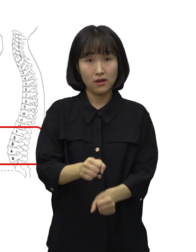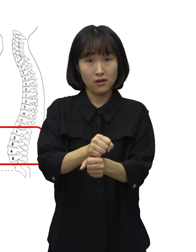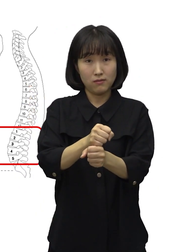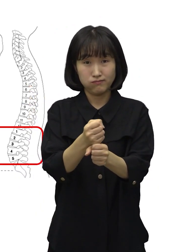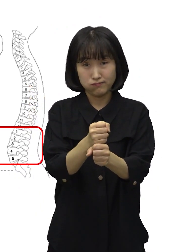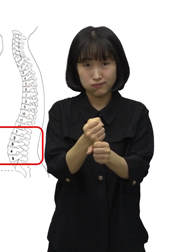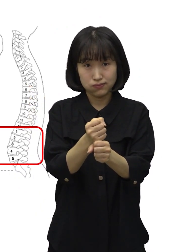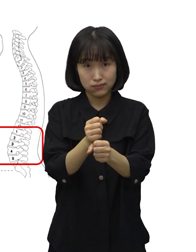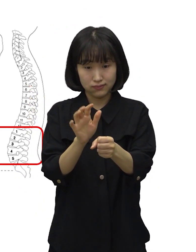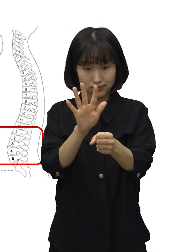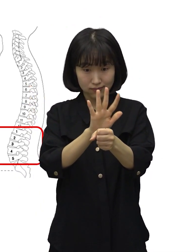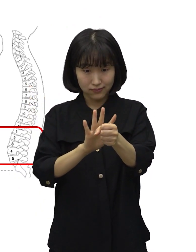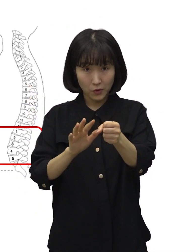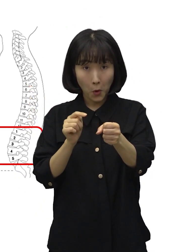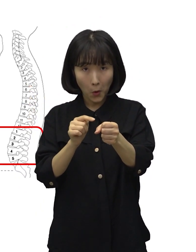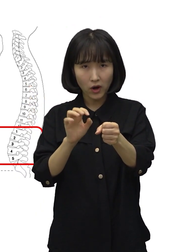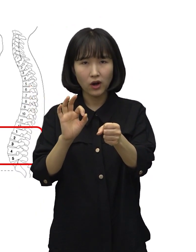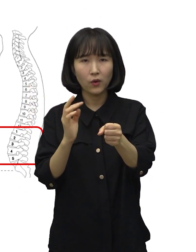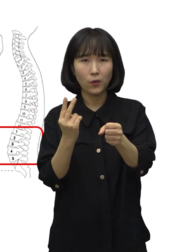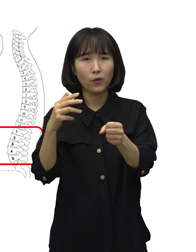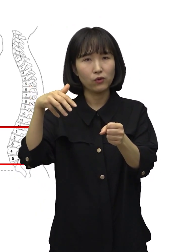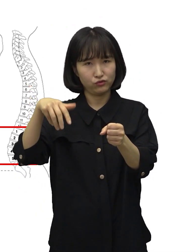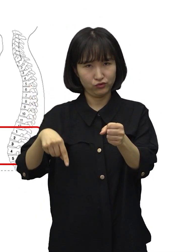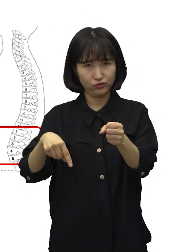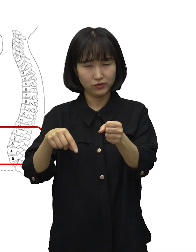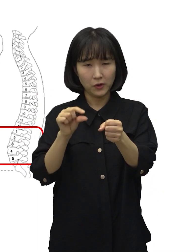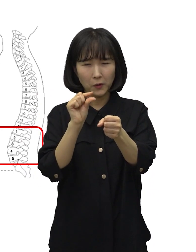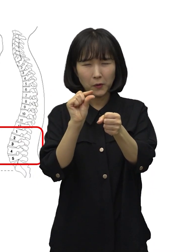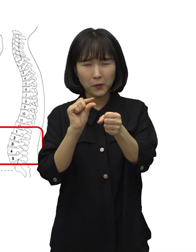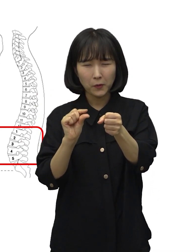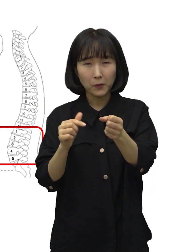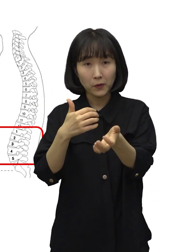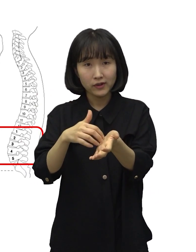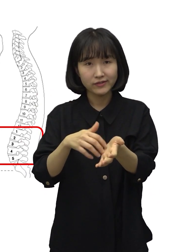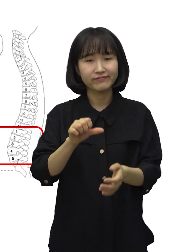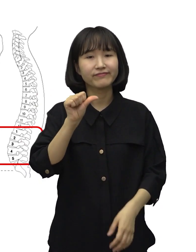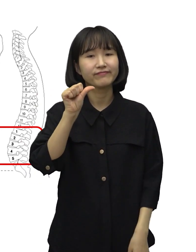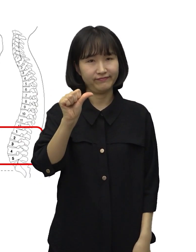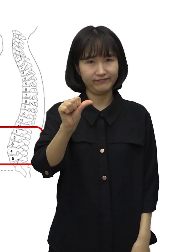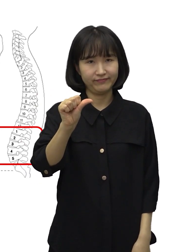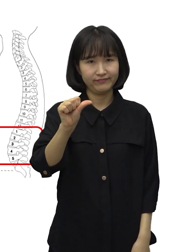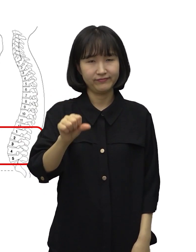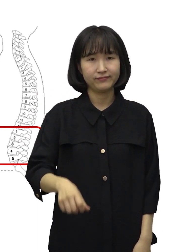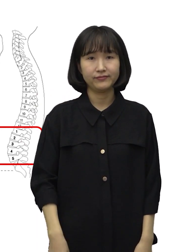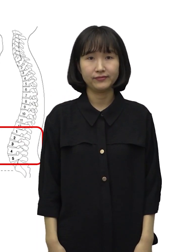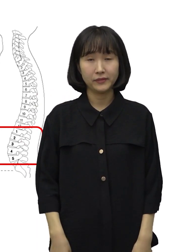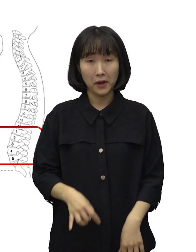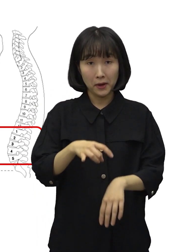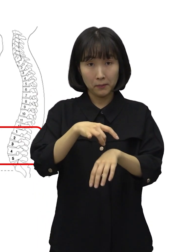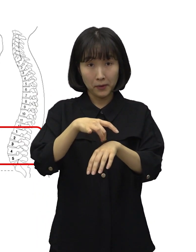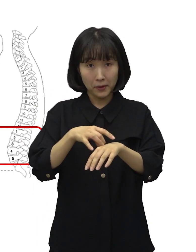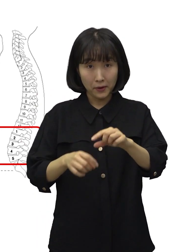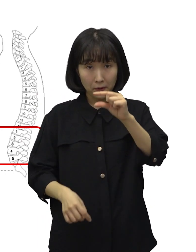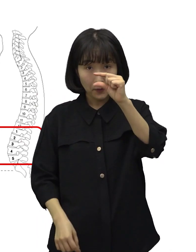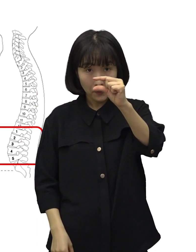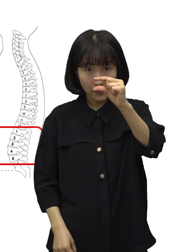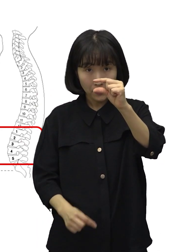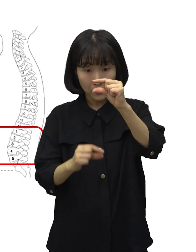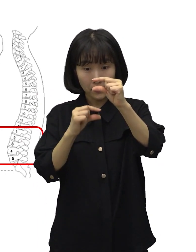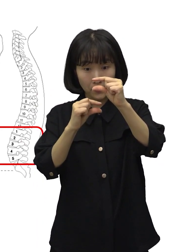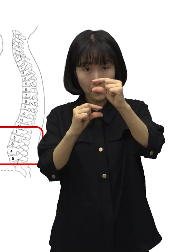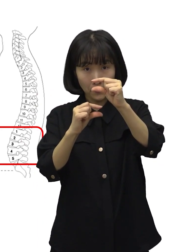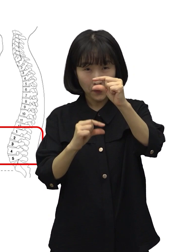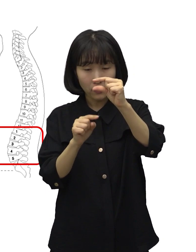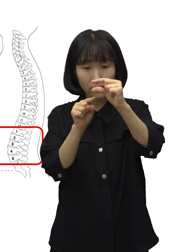허리 통증의 중심에는 요추가 있습니다. 요추는 5개의 뼈로 이루어져 있습니다. 허리